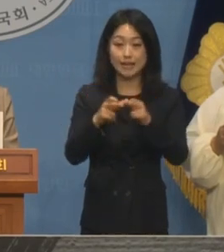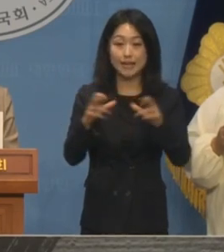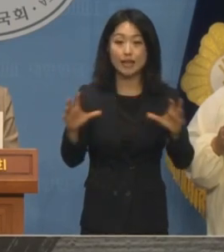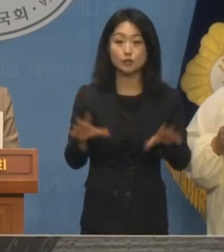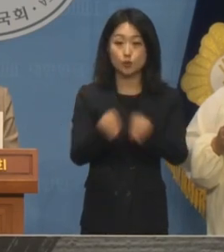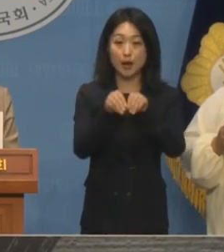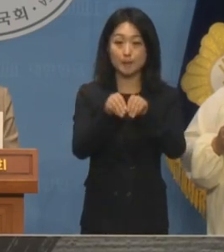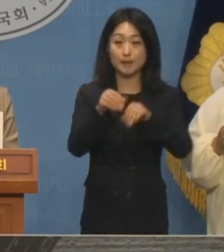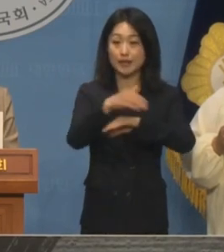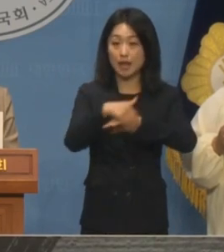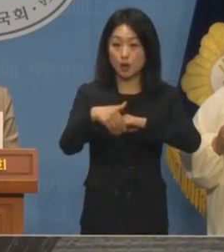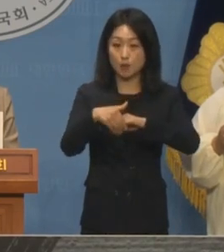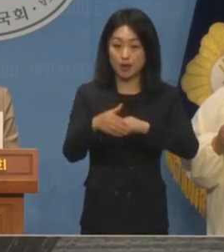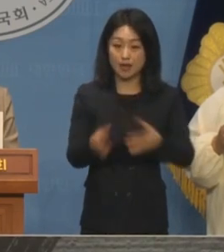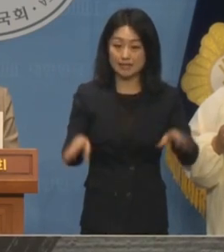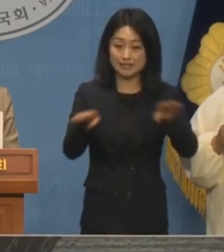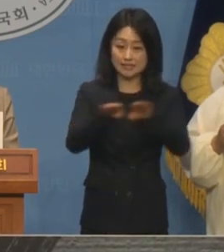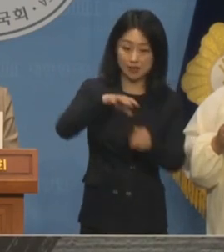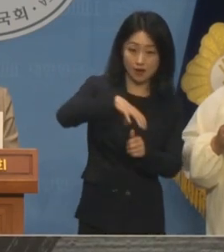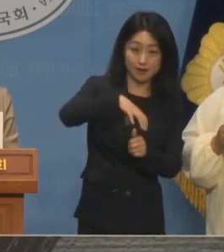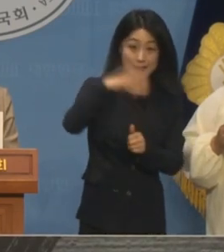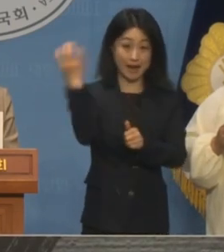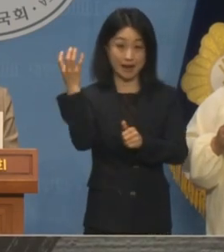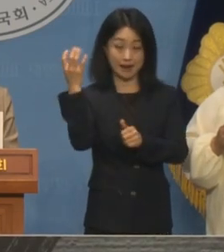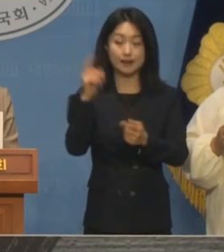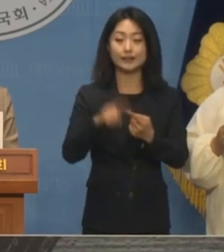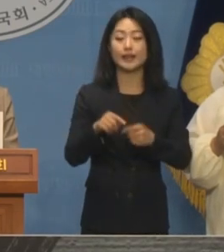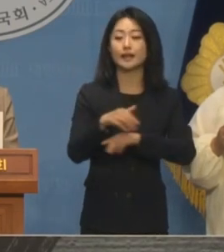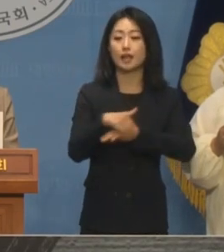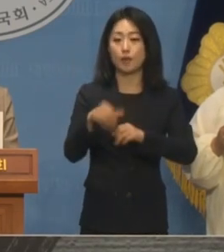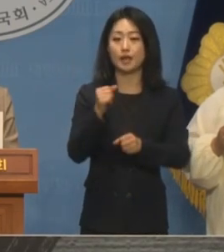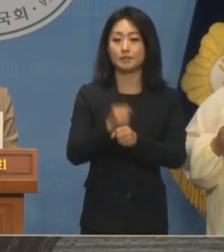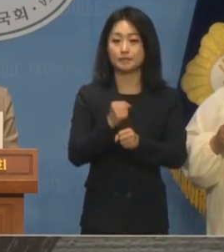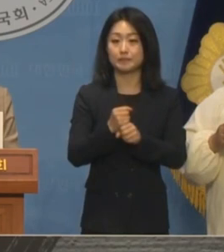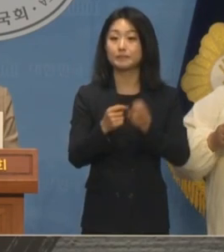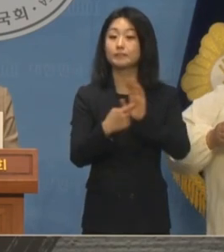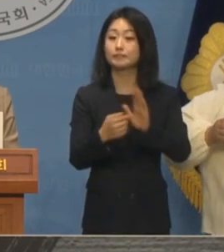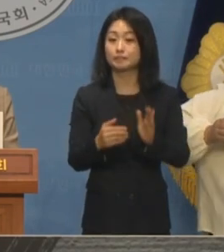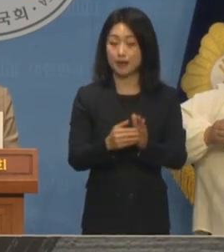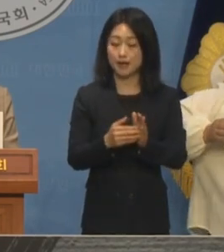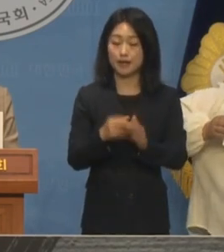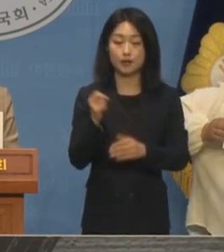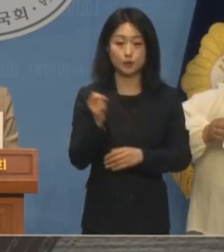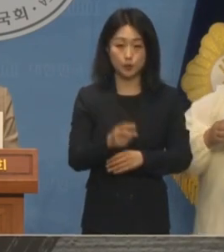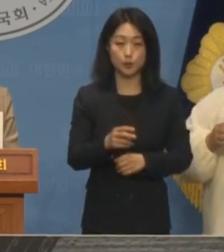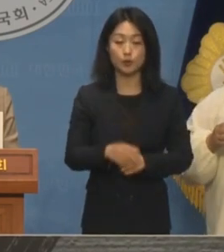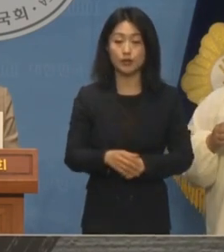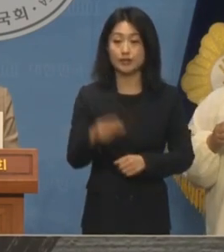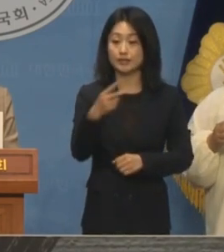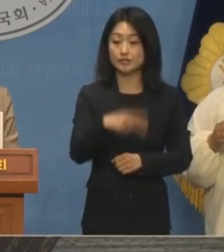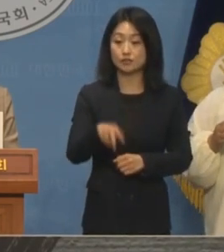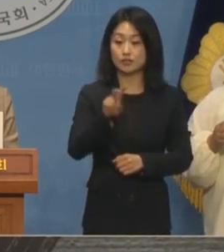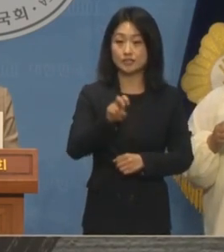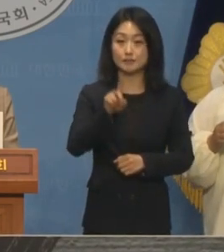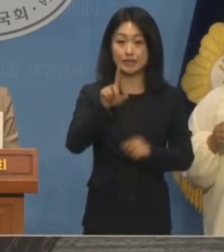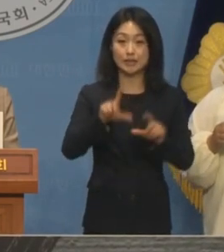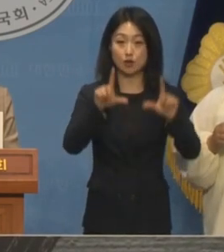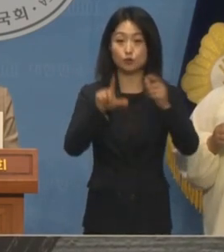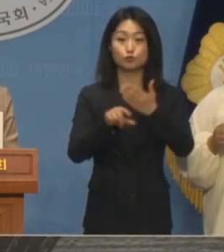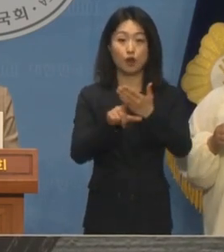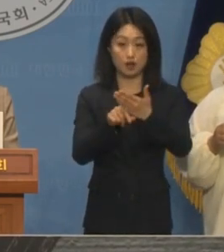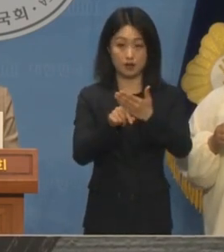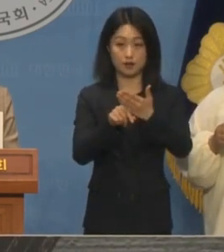종합계획에 탈시설을 위한 정부의 정책이 포함되었습니다. 나아가 2021년